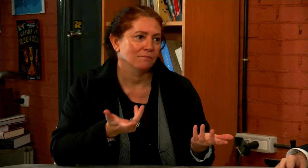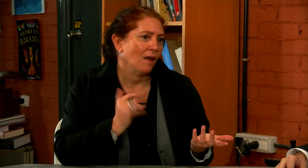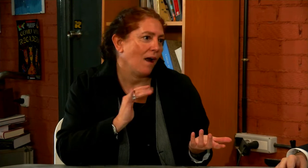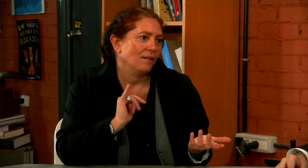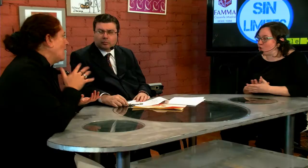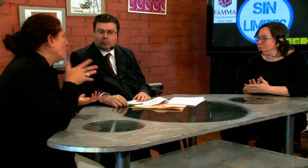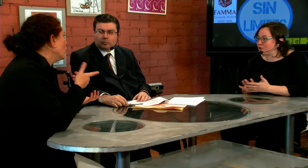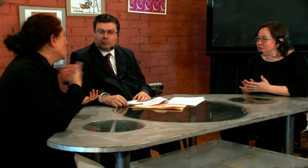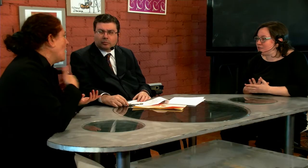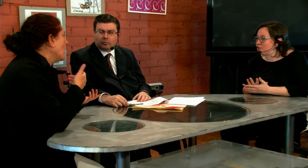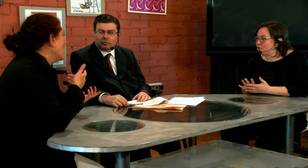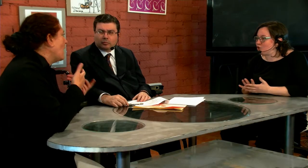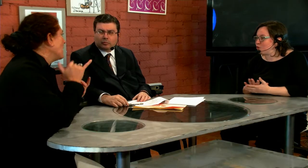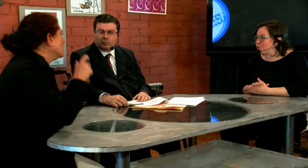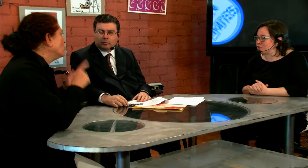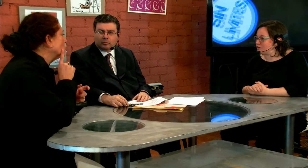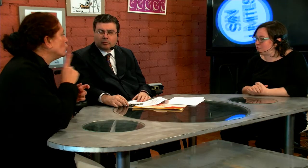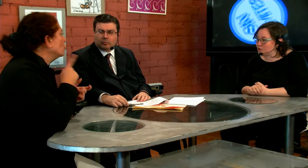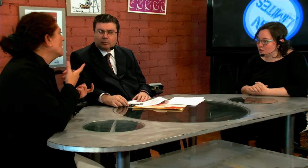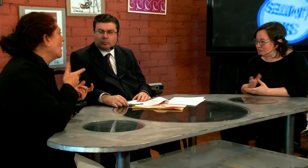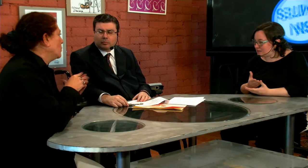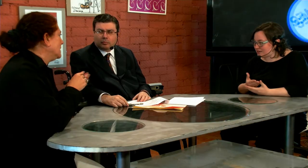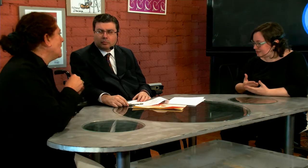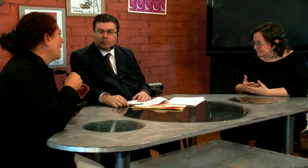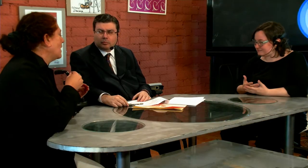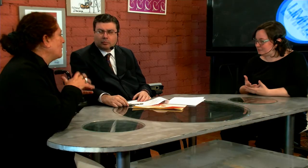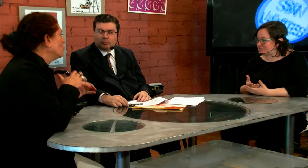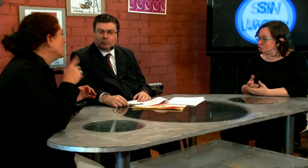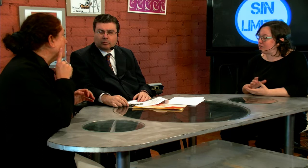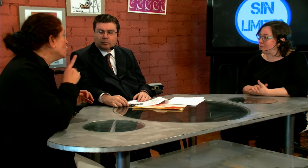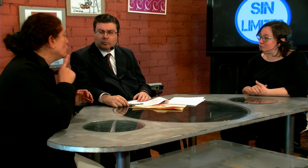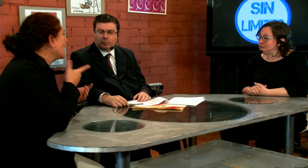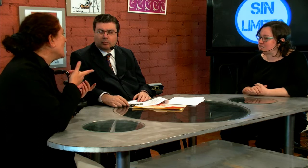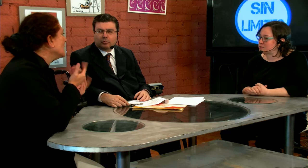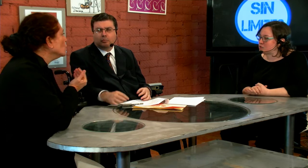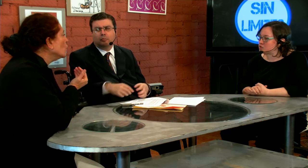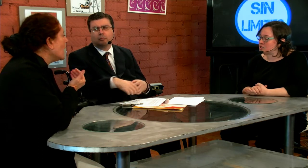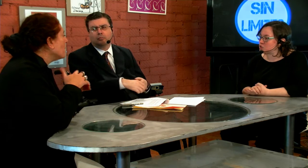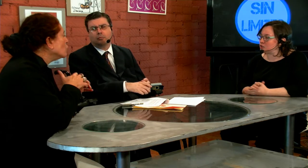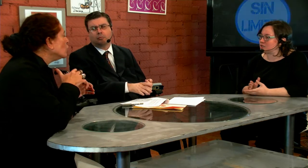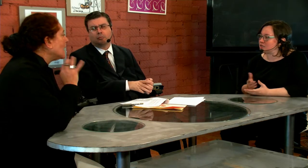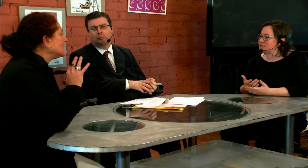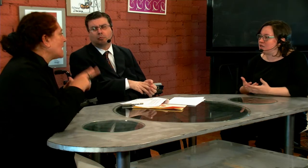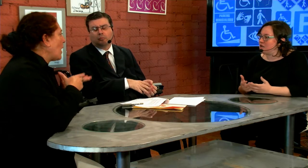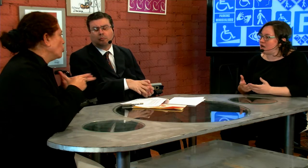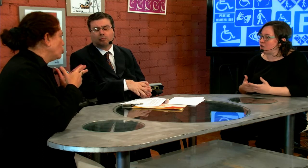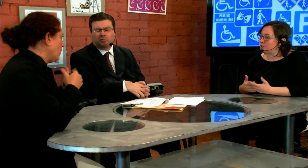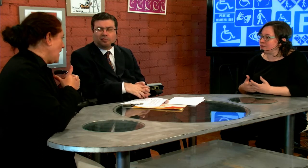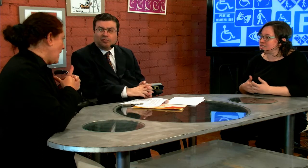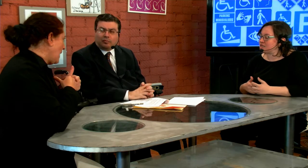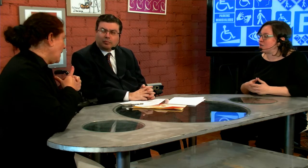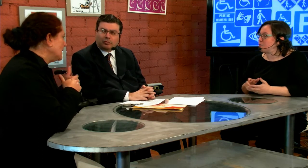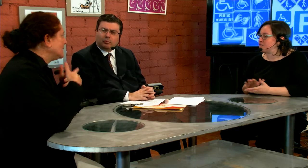pues el 25% pues no funciona demasiado bien. La mayoría de las personas sordas, cuando acceden a